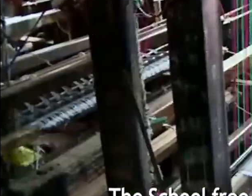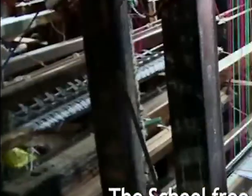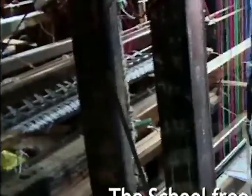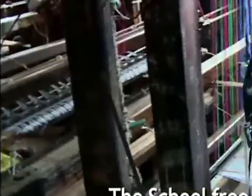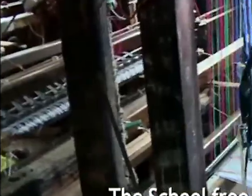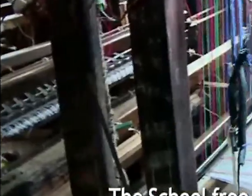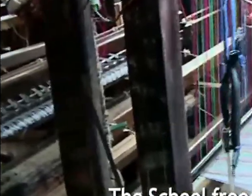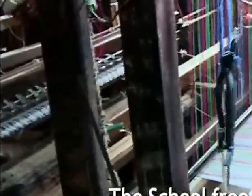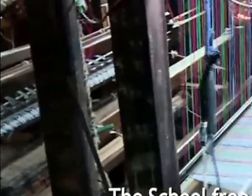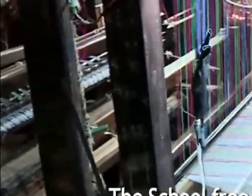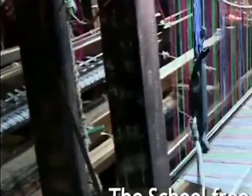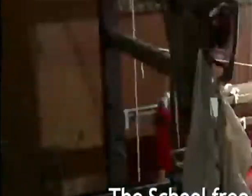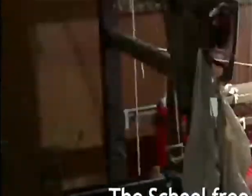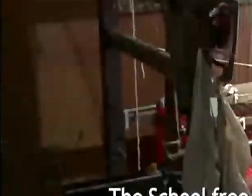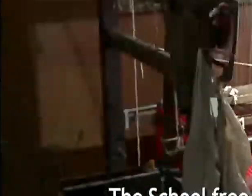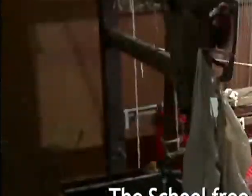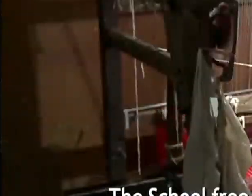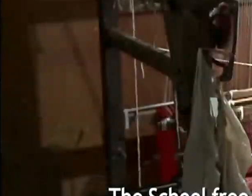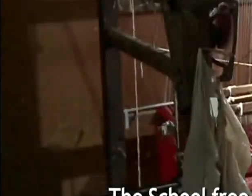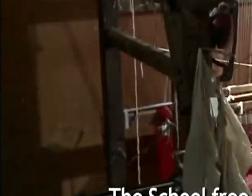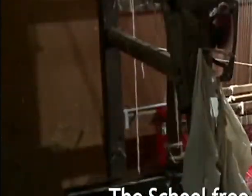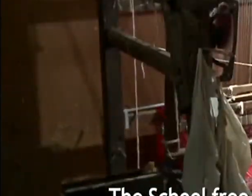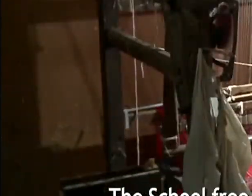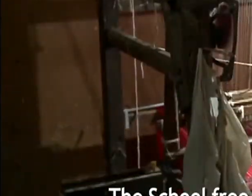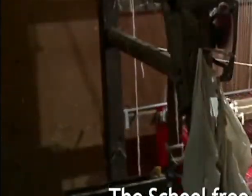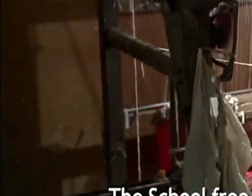धन साधन समय की सीमा से